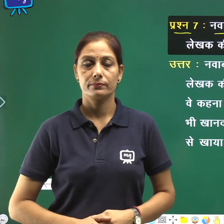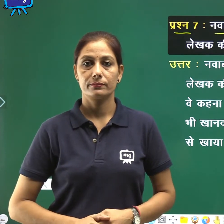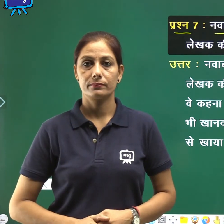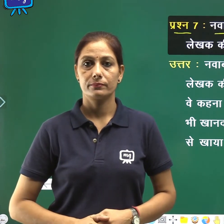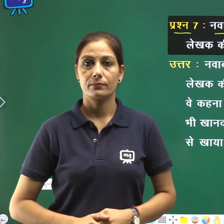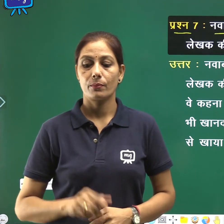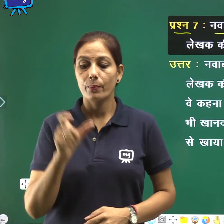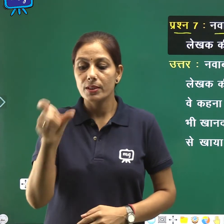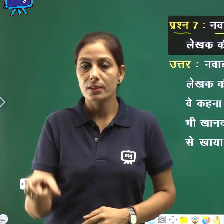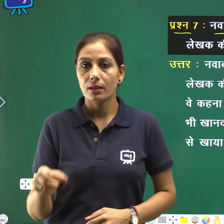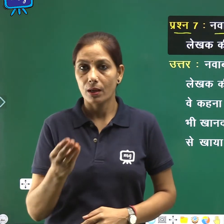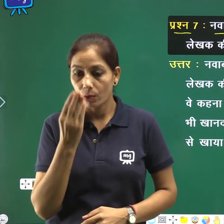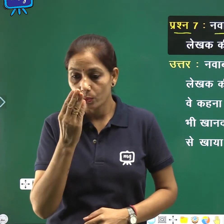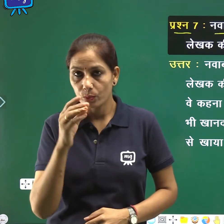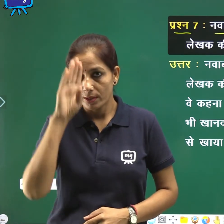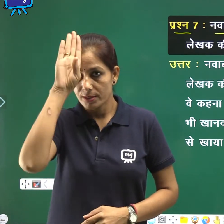नवाब साहब ने